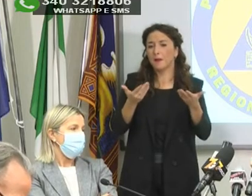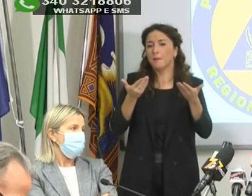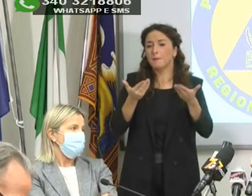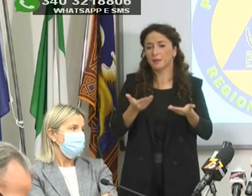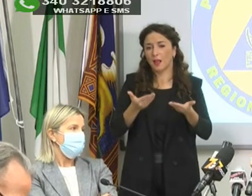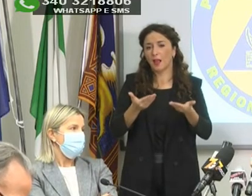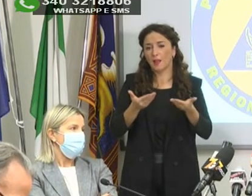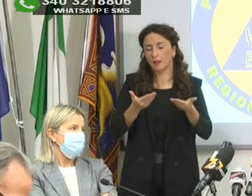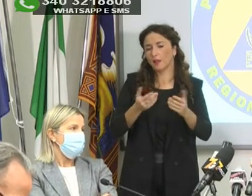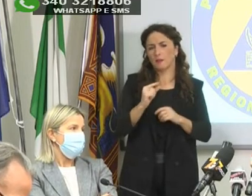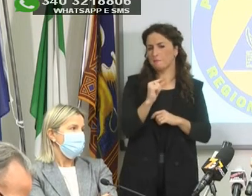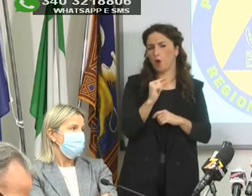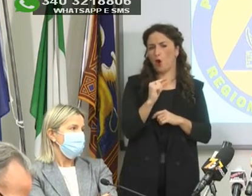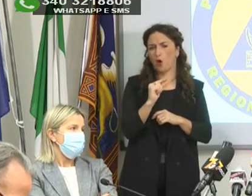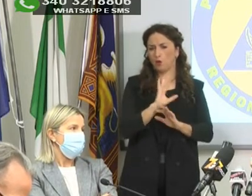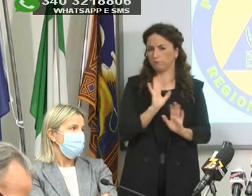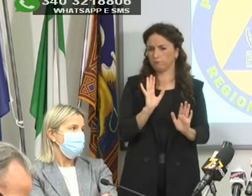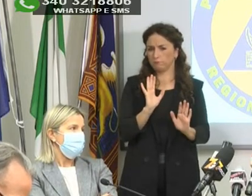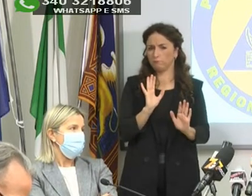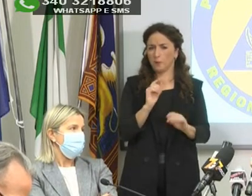è infinitesimale.